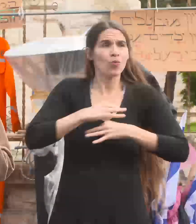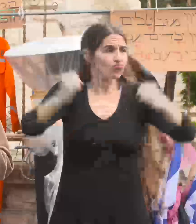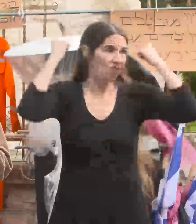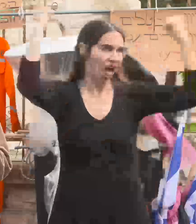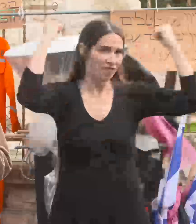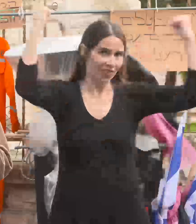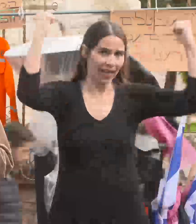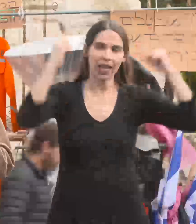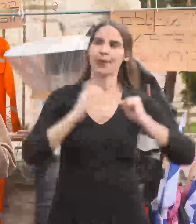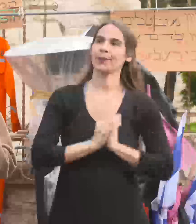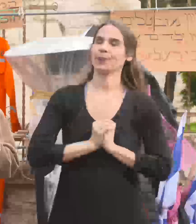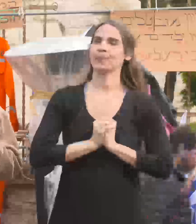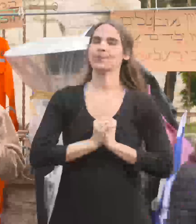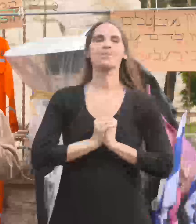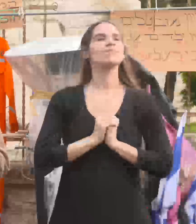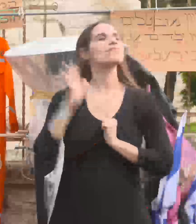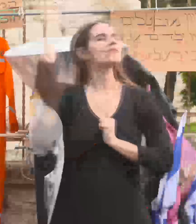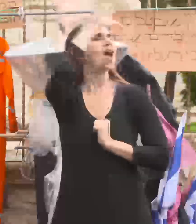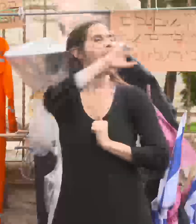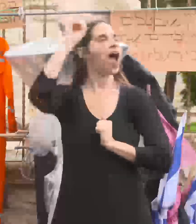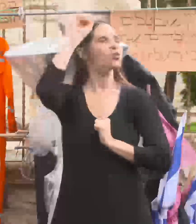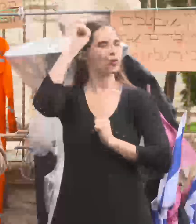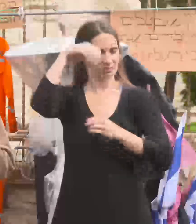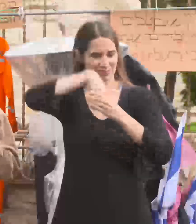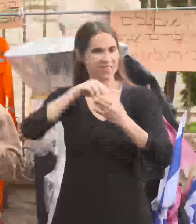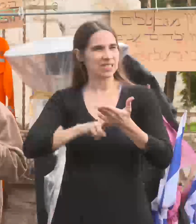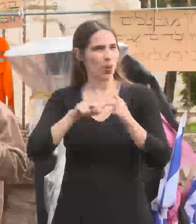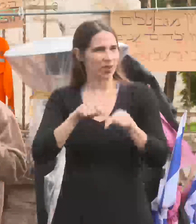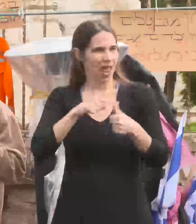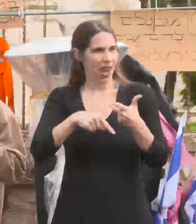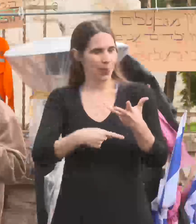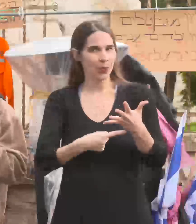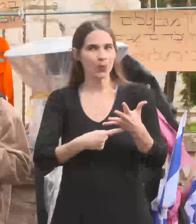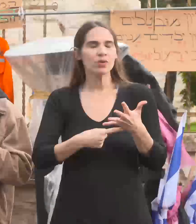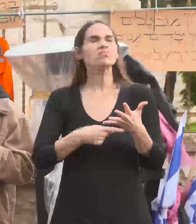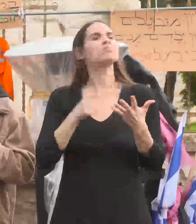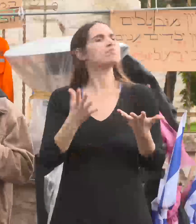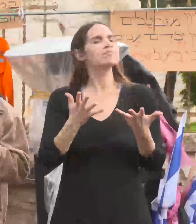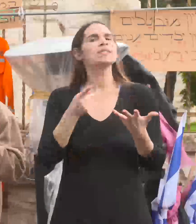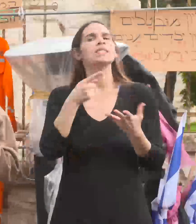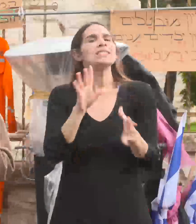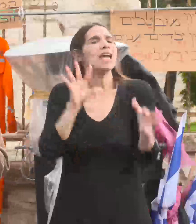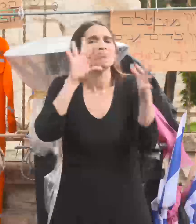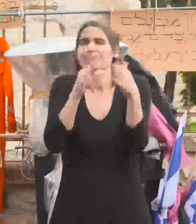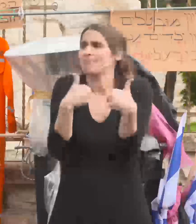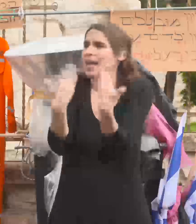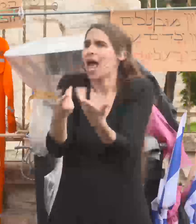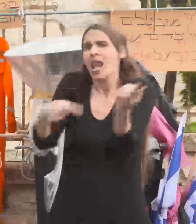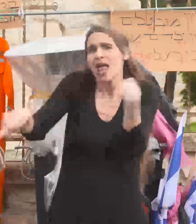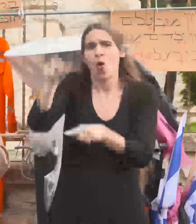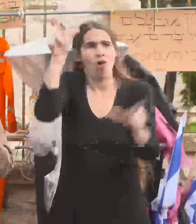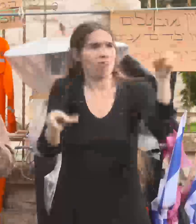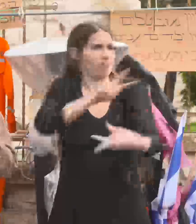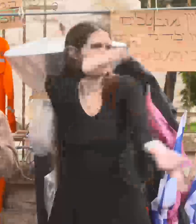להפגין. הרעיון שעומד מאחורי הזכויות האלו הוא שהן מגיעות לכל באי